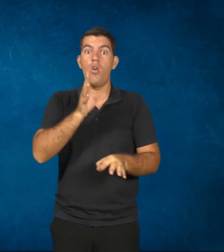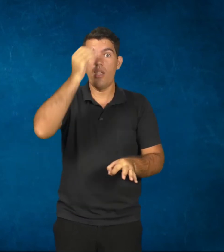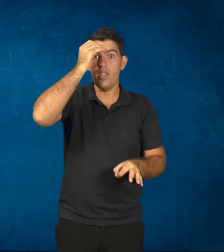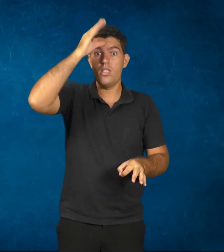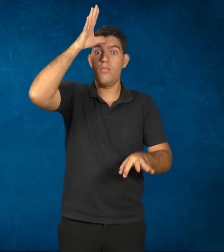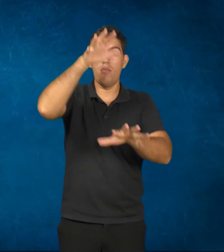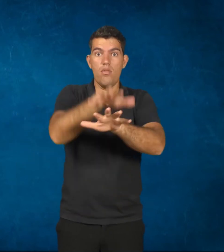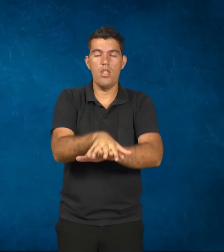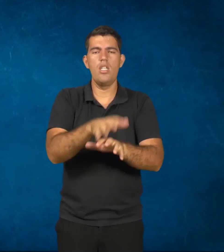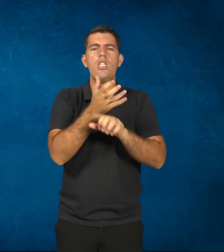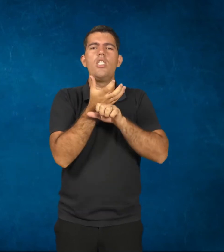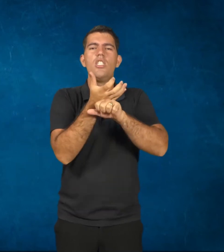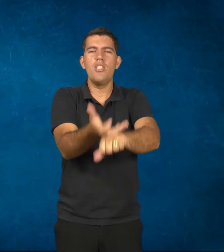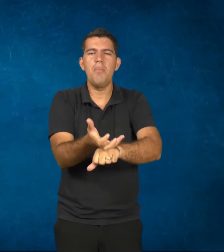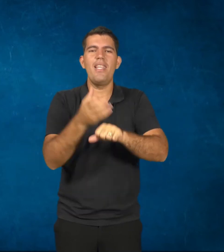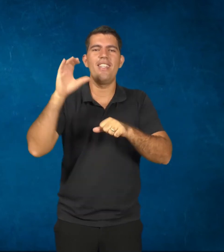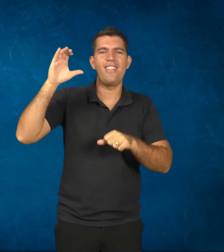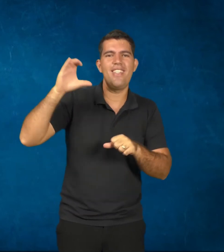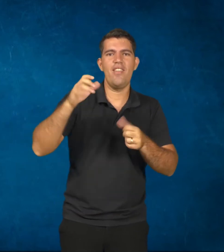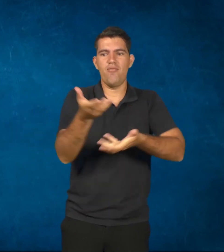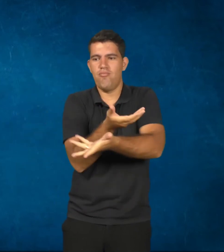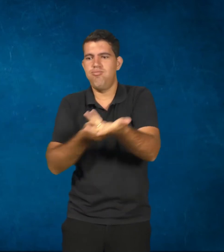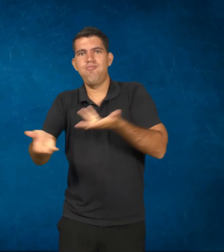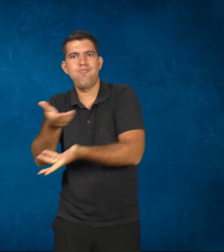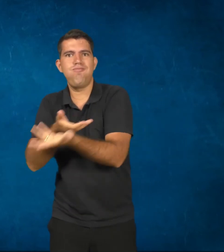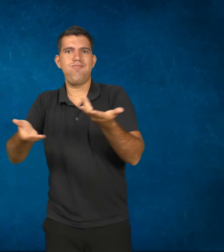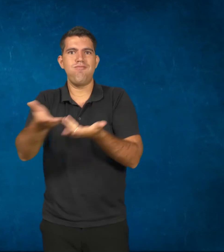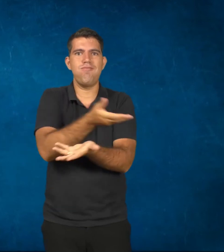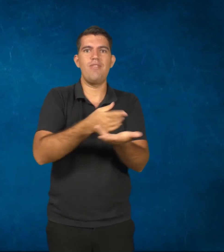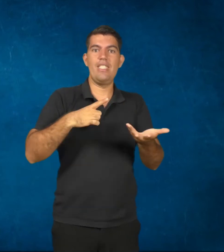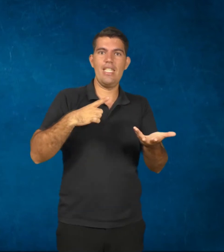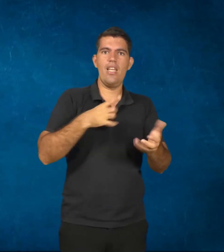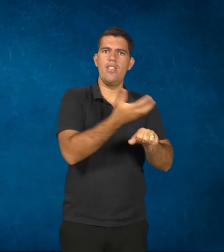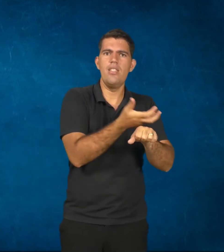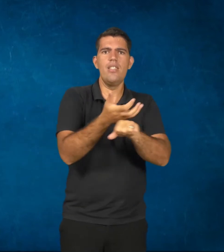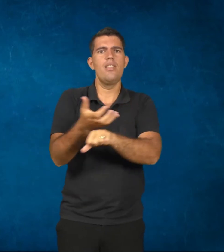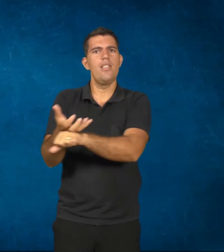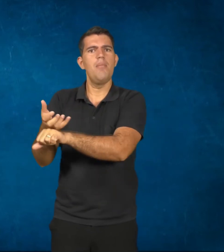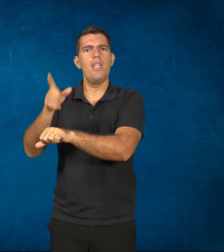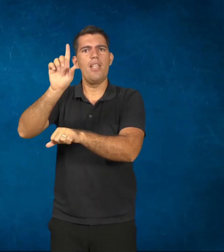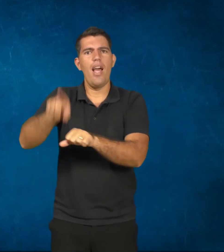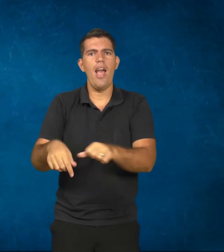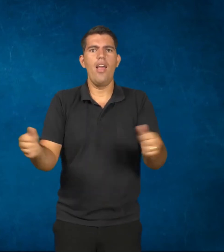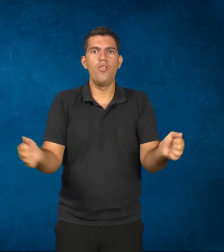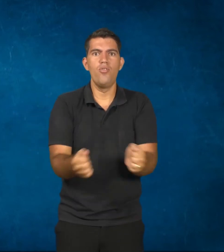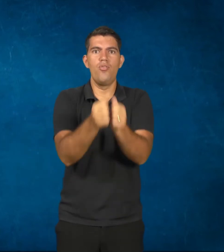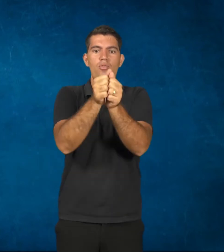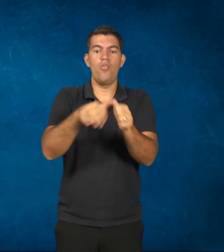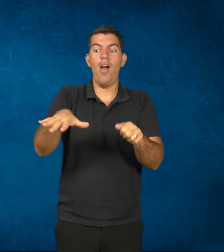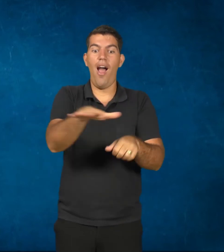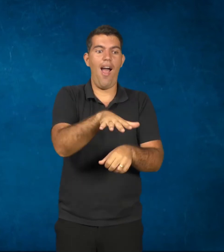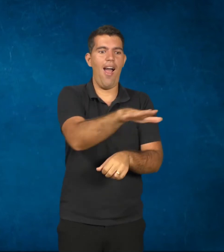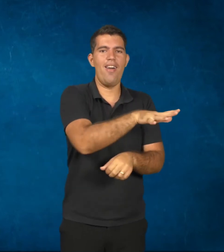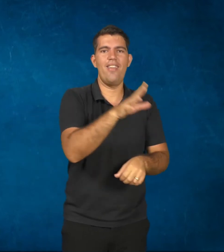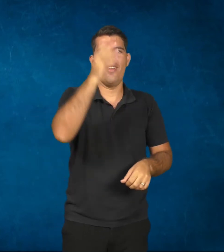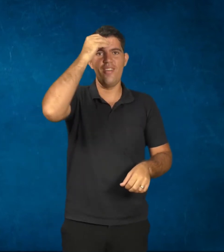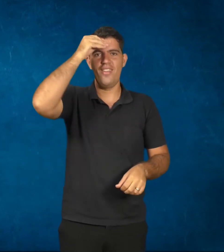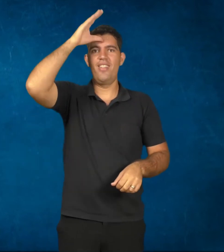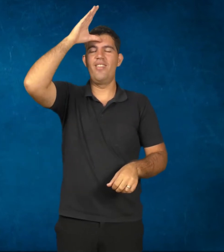disciplinas científicas interagem entre si, e as disciplinas são integradas em área de conhecimento. Na